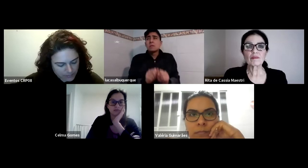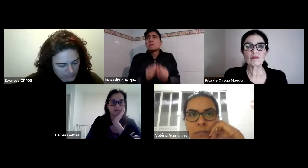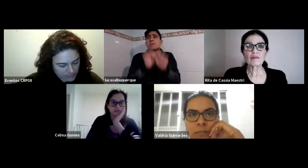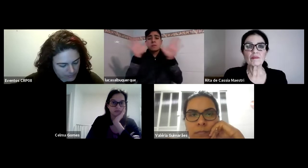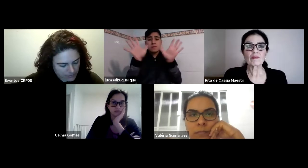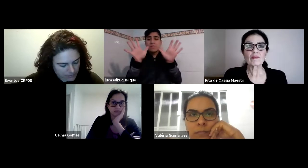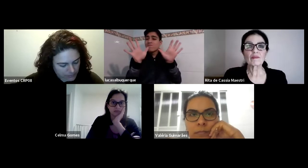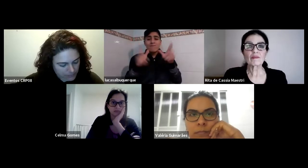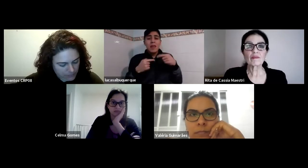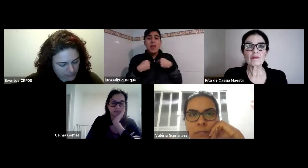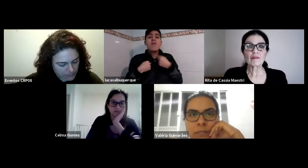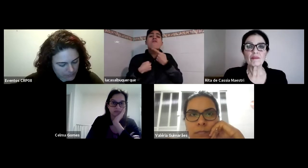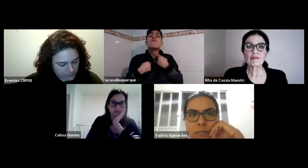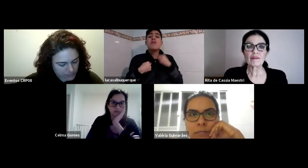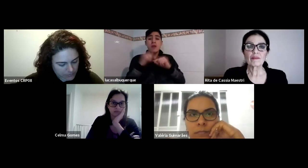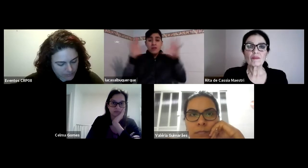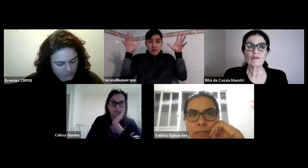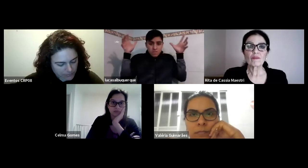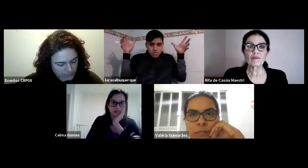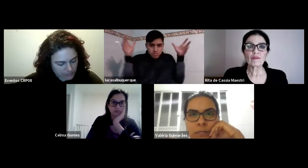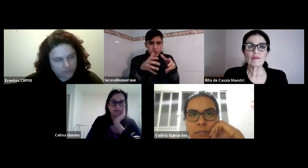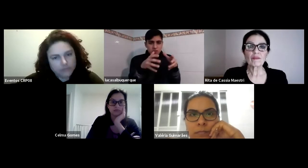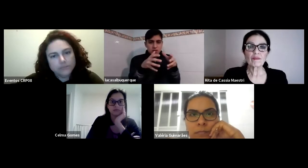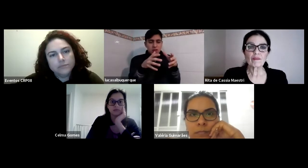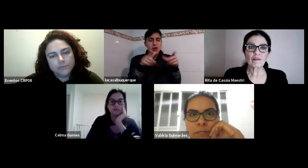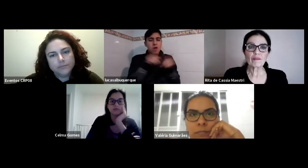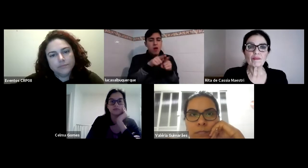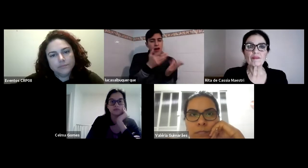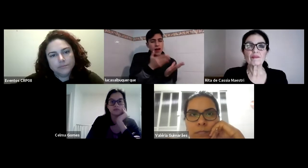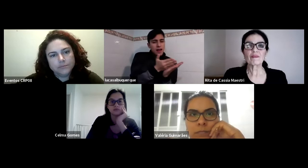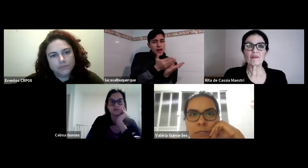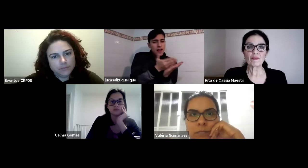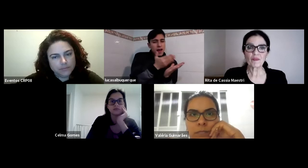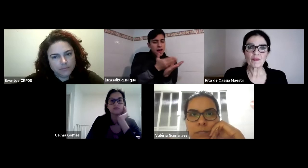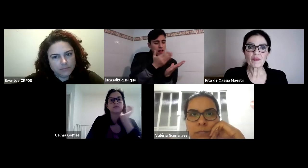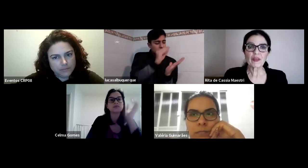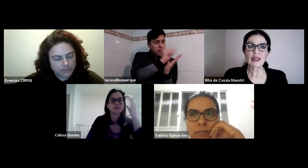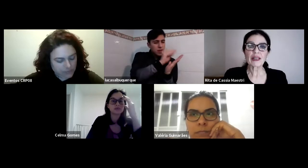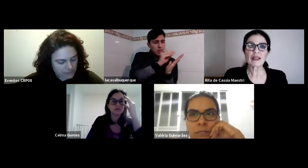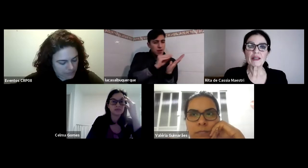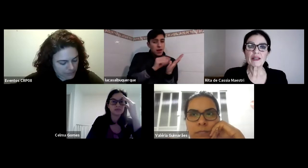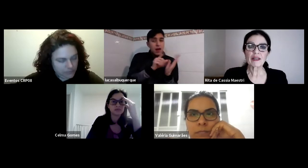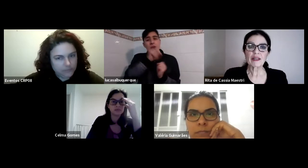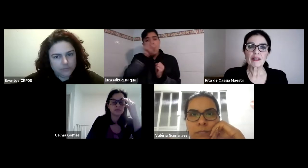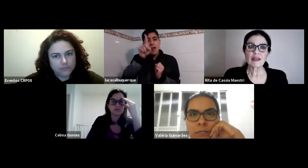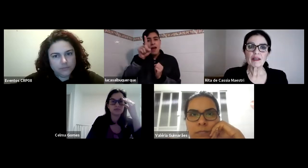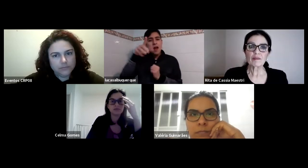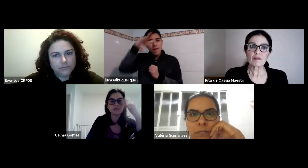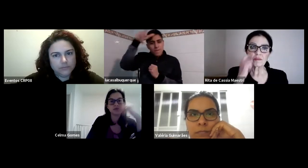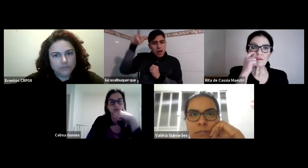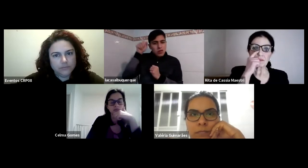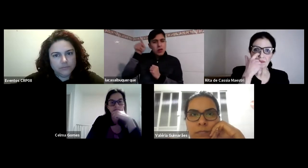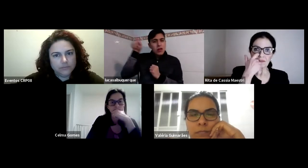queria juntar todo mundo, né? Fazer uma cartilha com que, lá no Amazonas você encontra